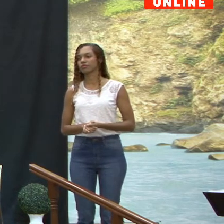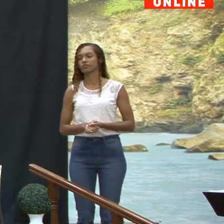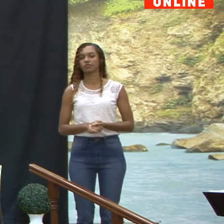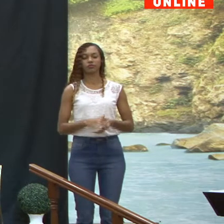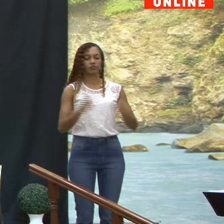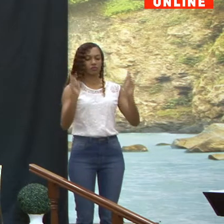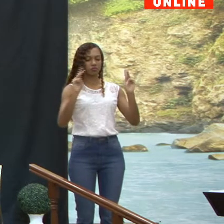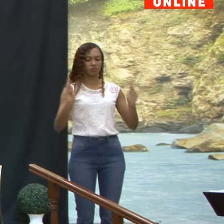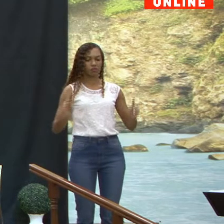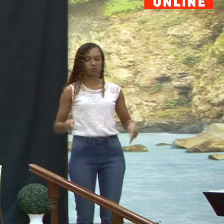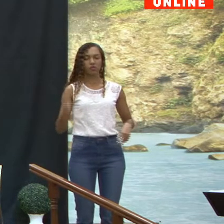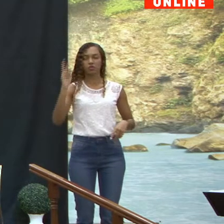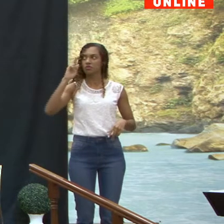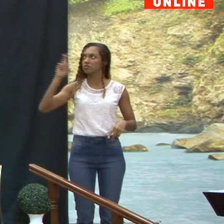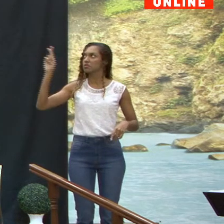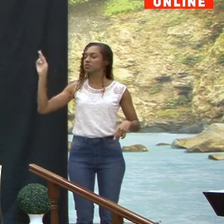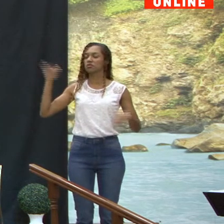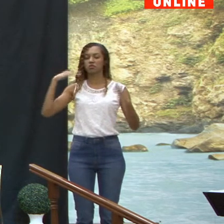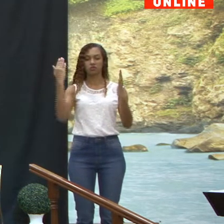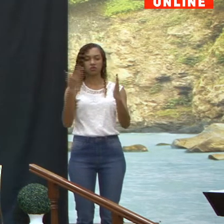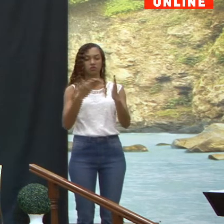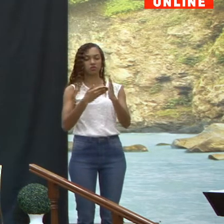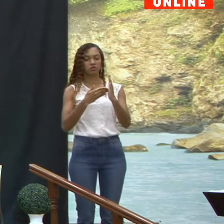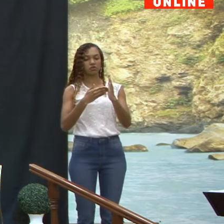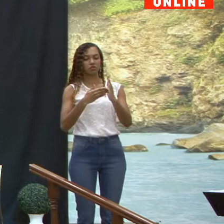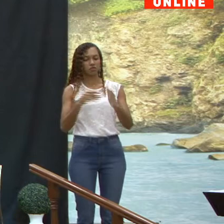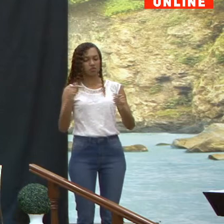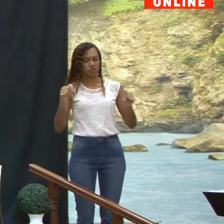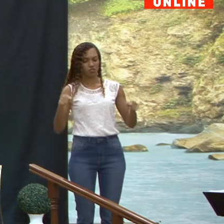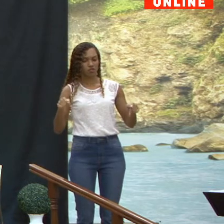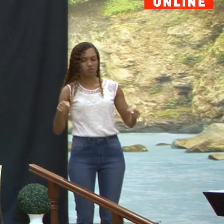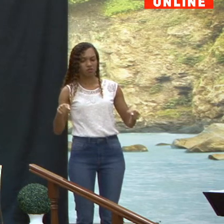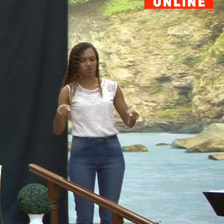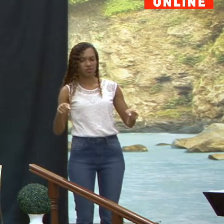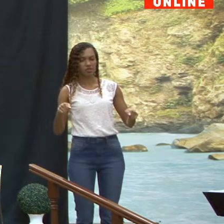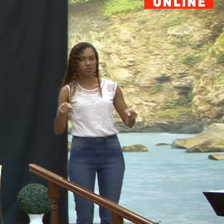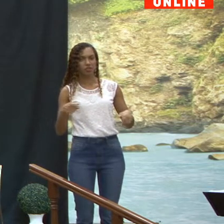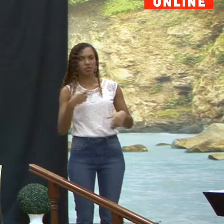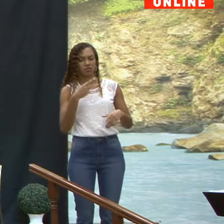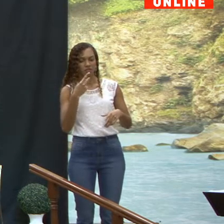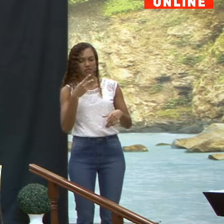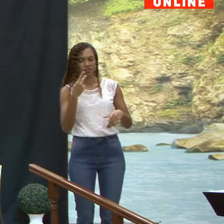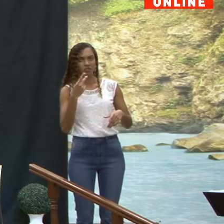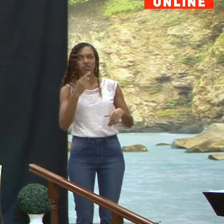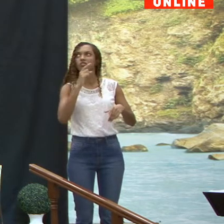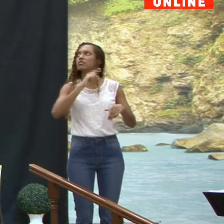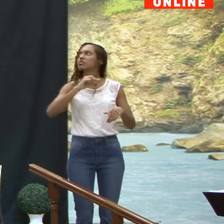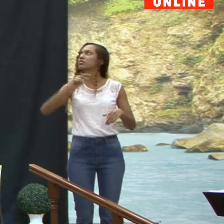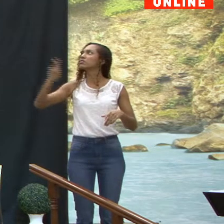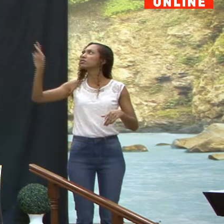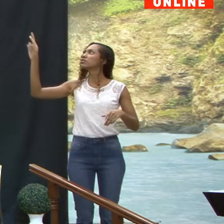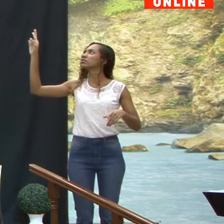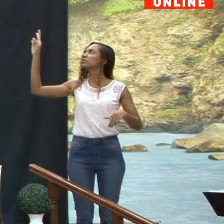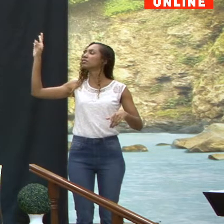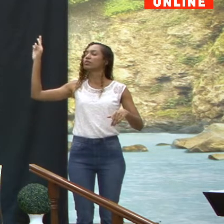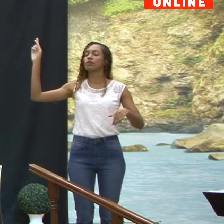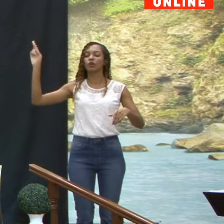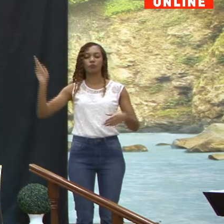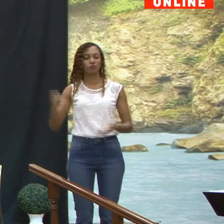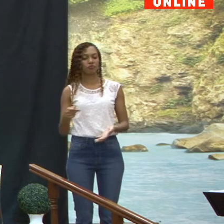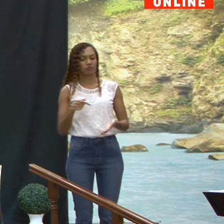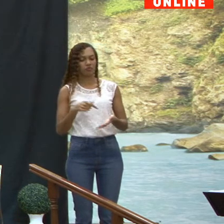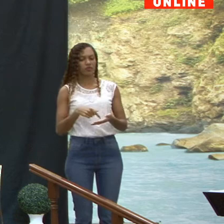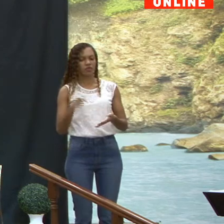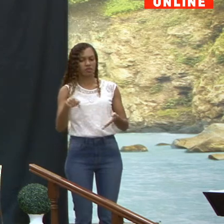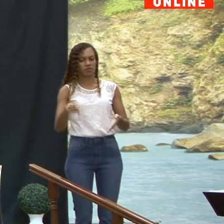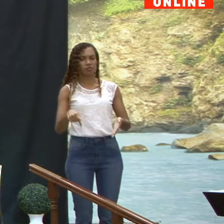A paz do Senhor a todos. Estamos aqui mais uma noite para celebrar o nome daquele que vive e reina para todos sempre. E nesse momento eu gostaria